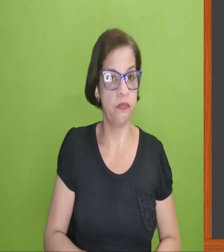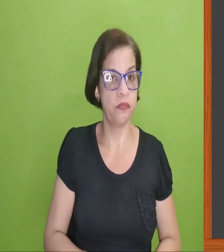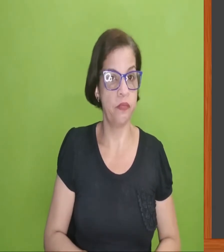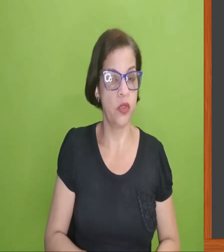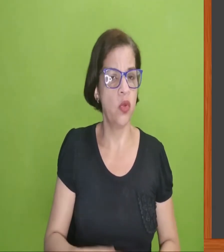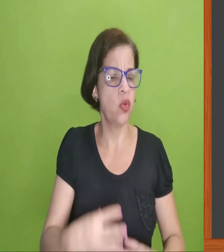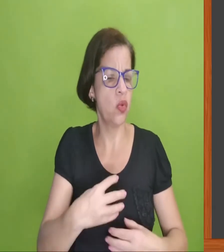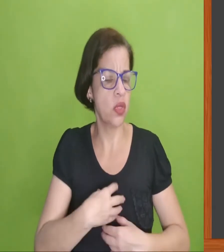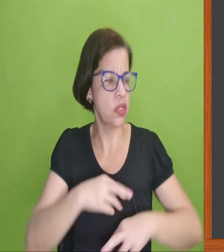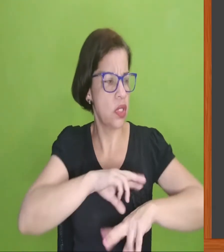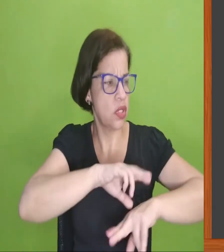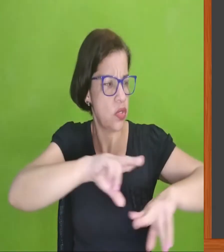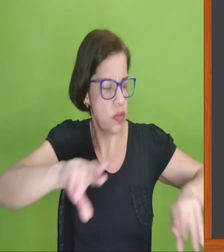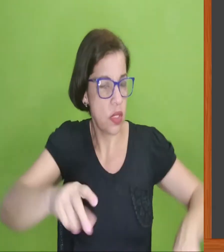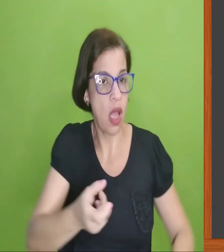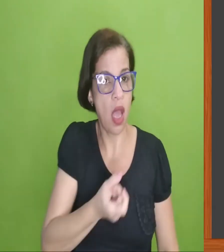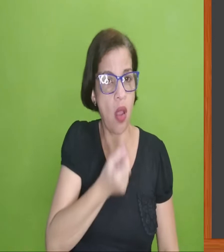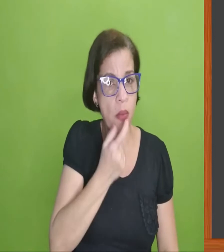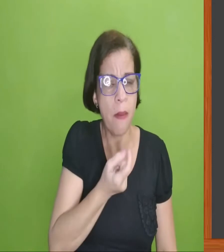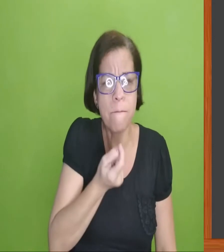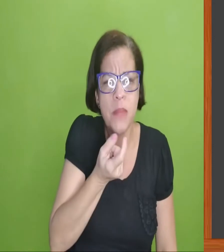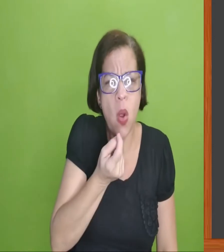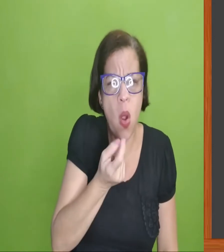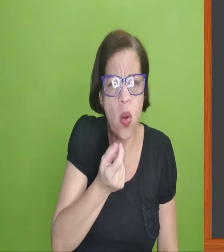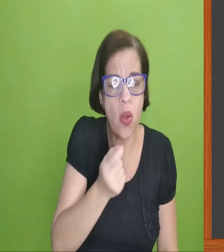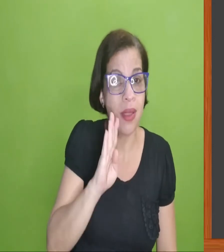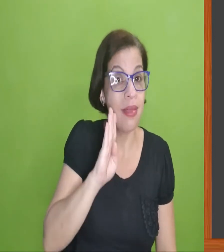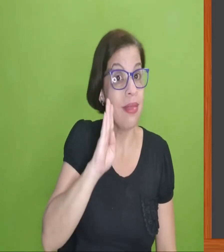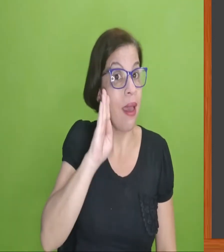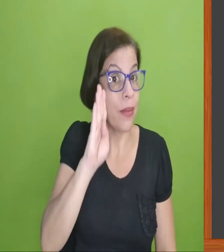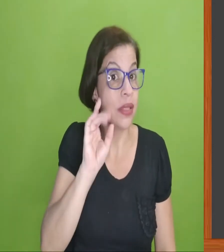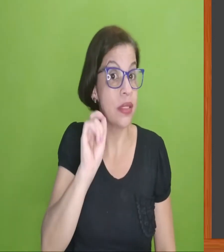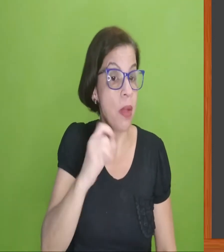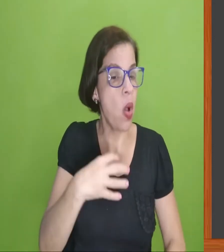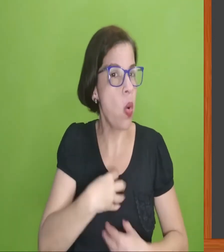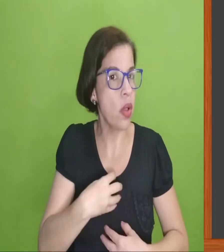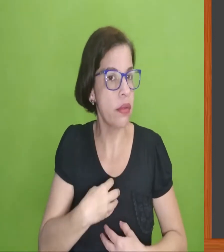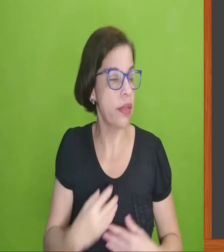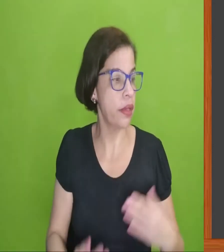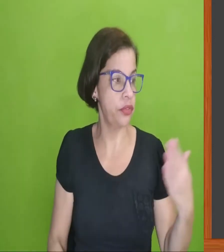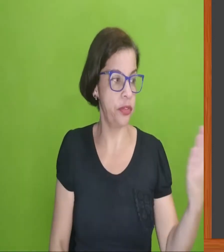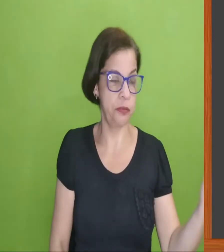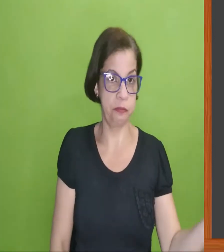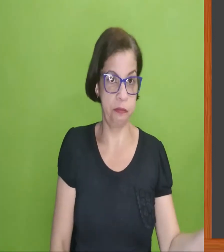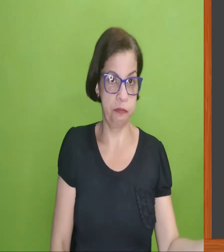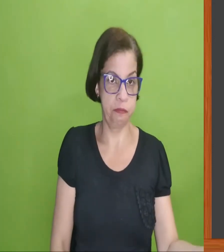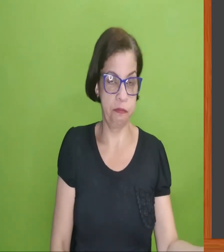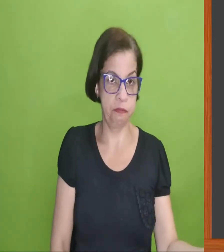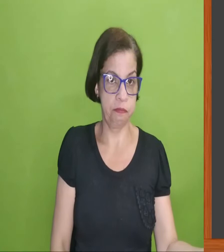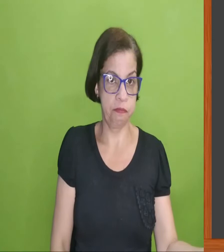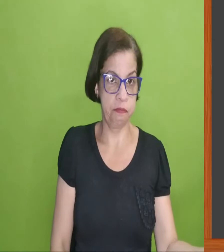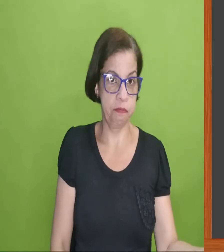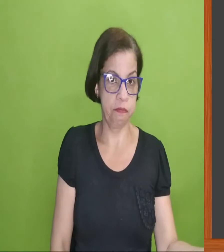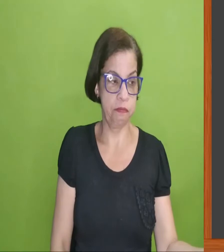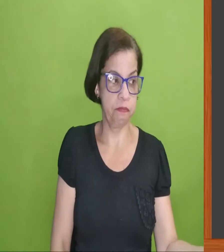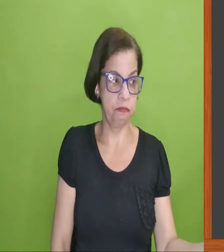As reações adversas às estatinas são raras e as principais são distúrbios gastrointestinais, aumento